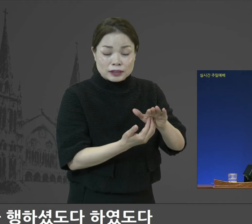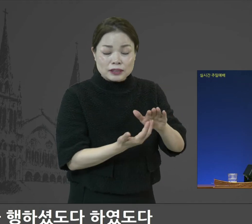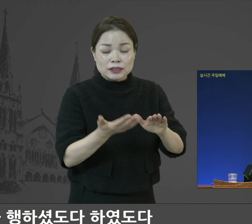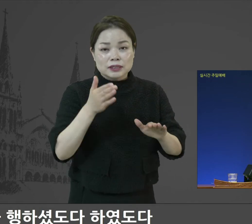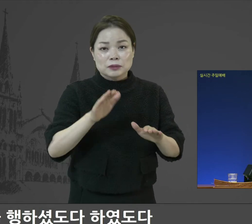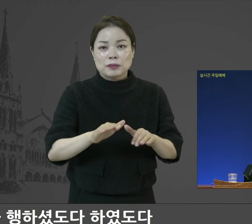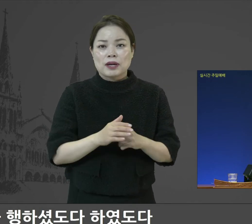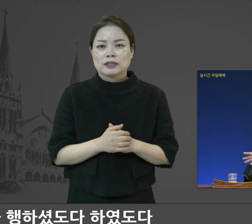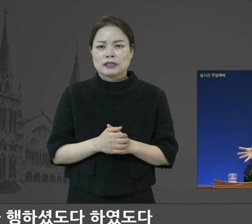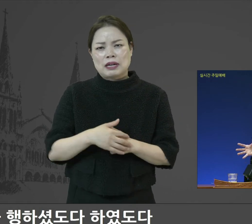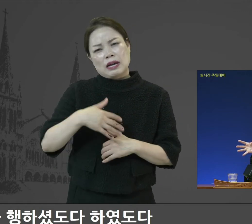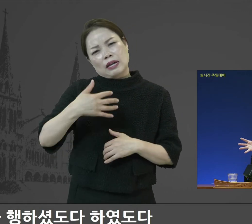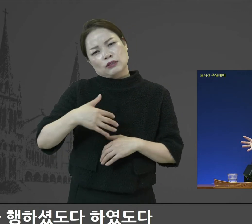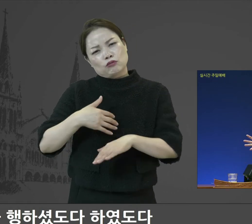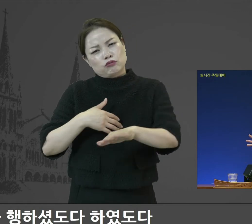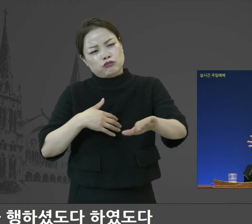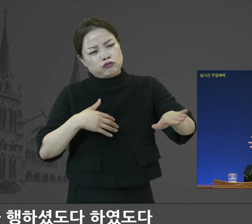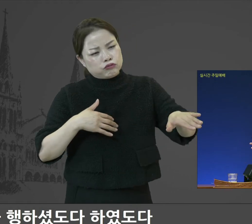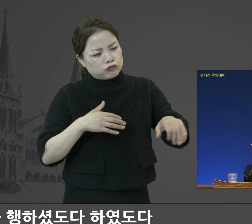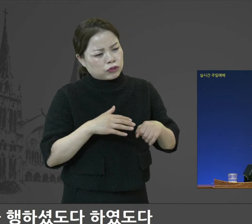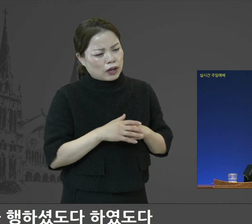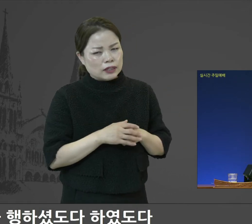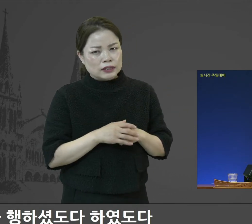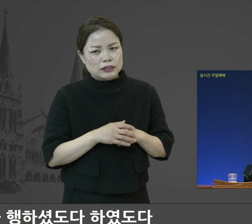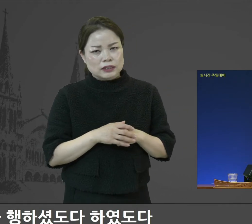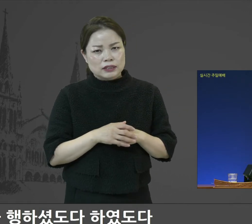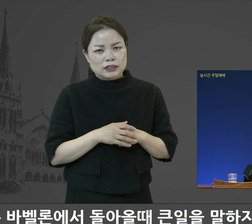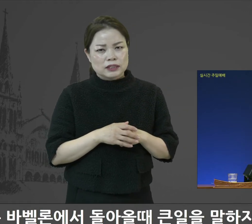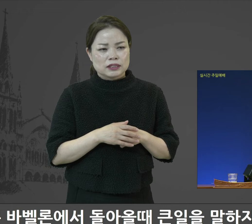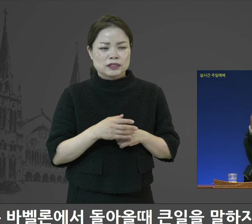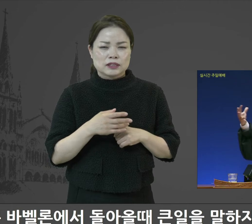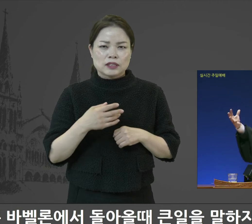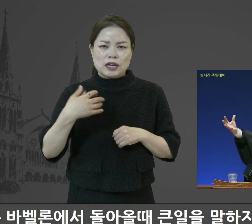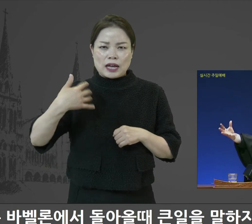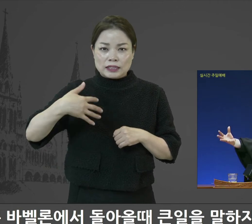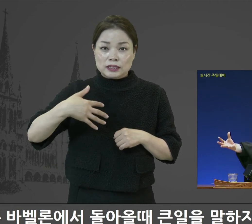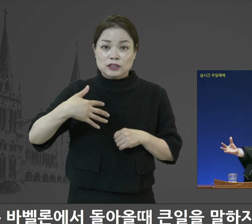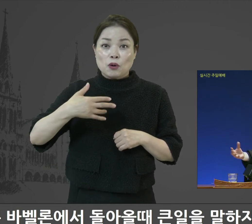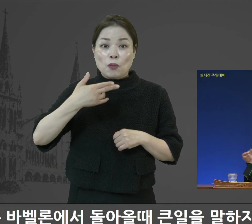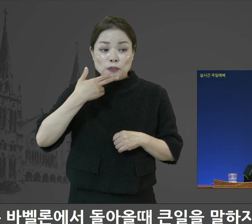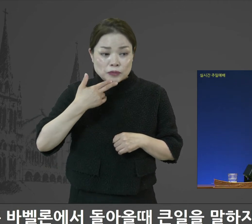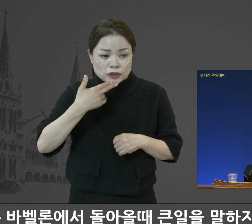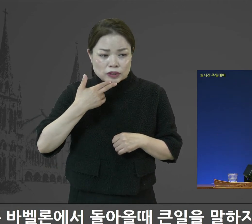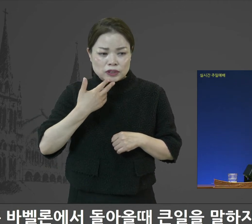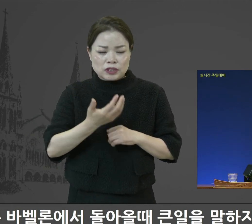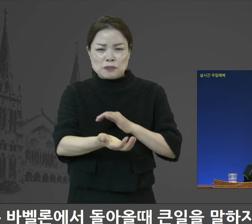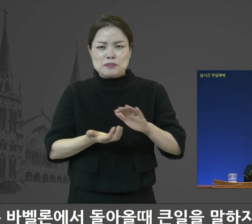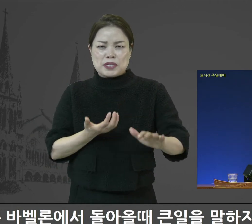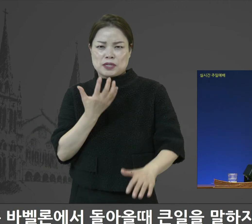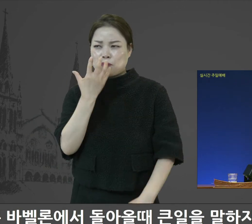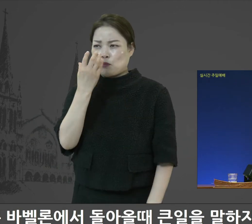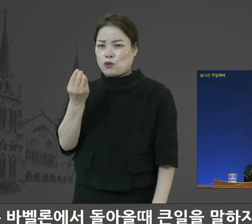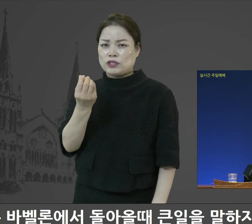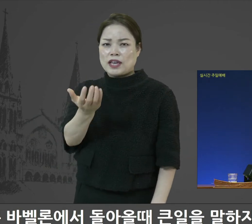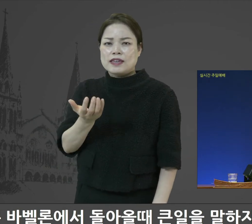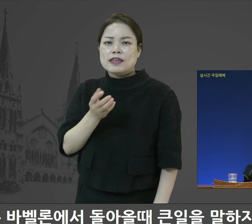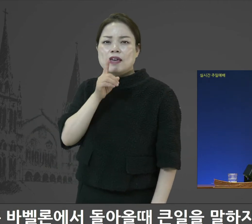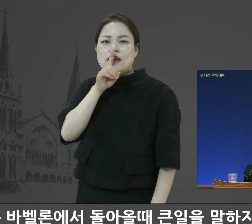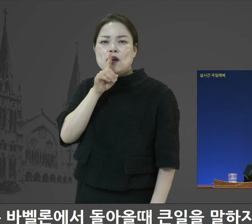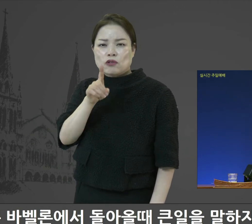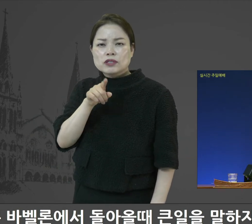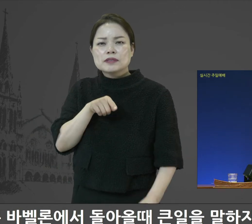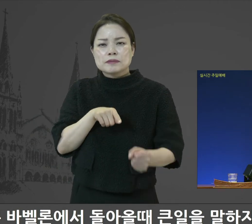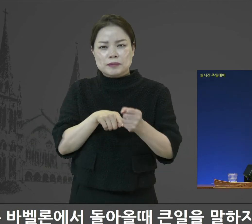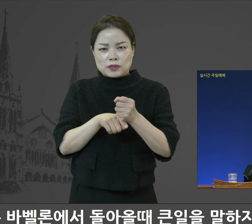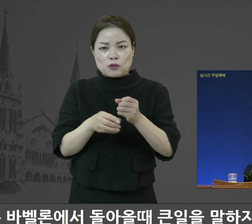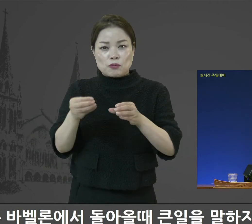말씀은 아직 우리에게 다가오지 아니하는 큰 일을 보도록 하는, 미리 보도록 하는 예언적인 의미도